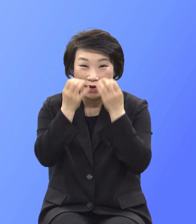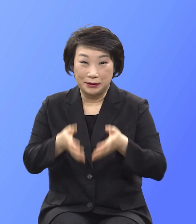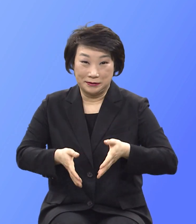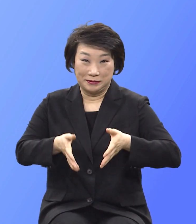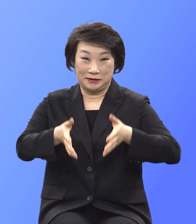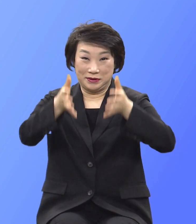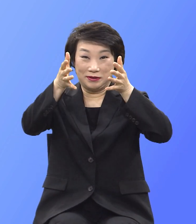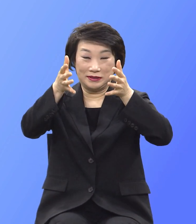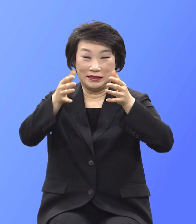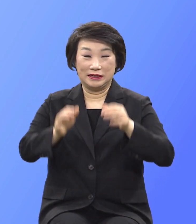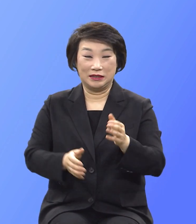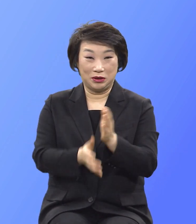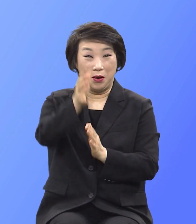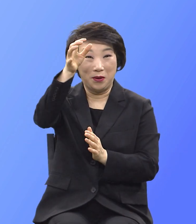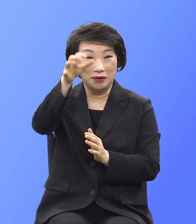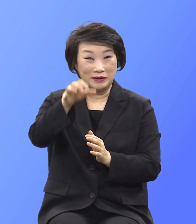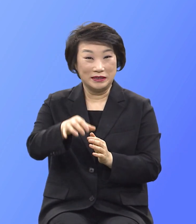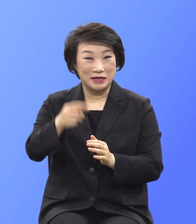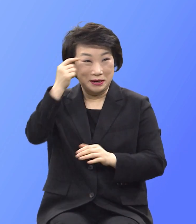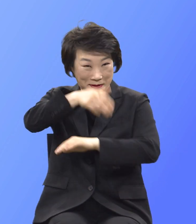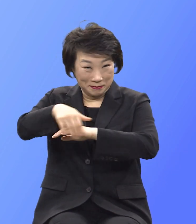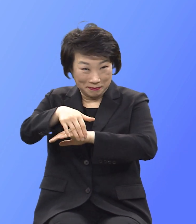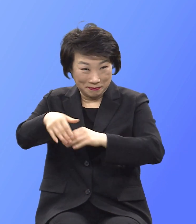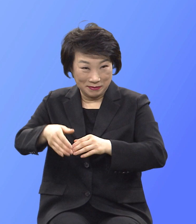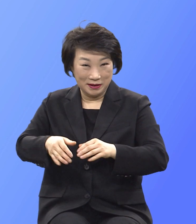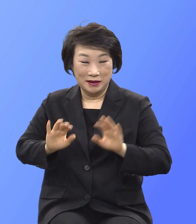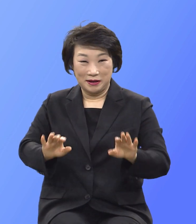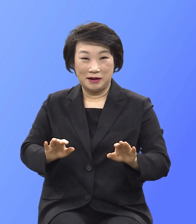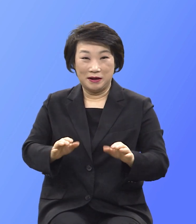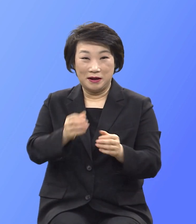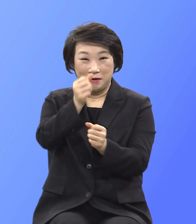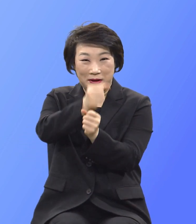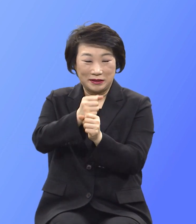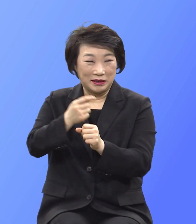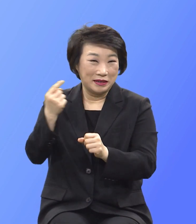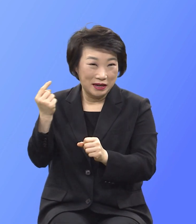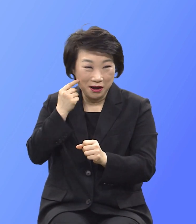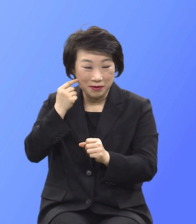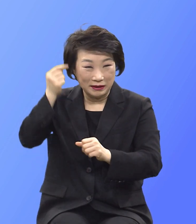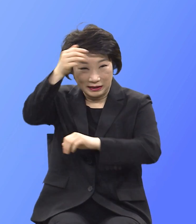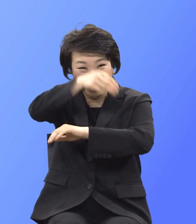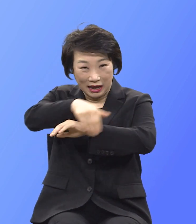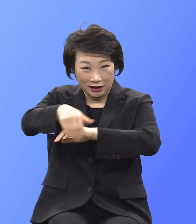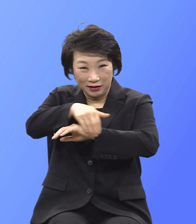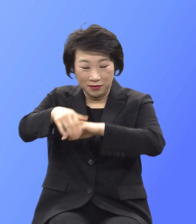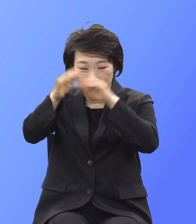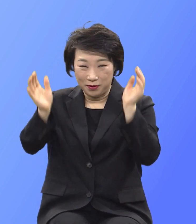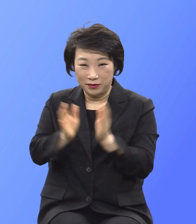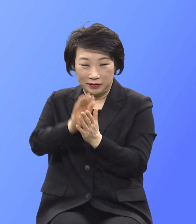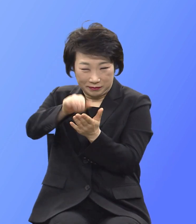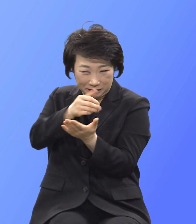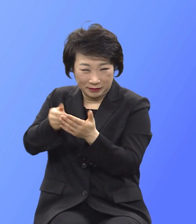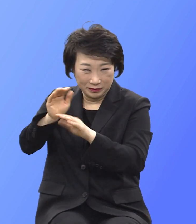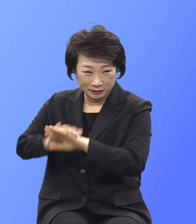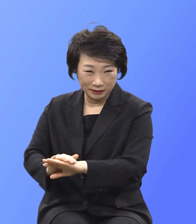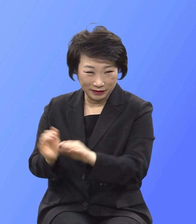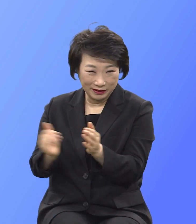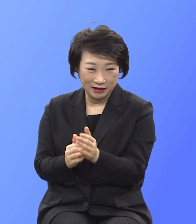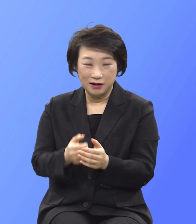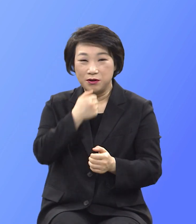도시를 설계해서 잘 만들려고 조감도까지 다 만들어놓고